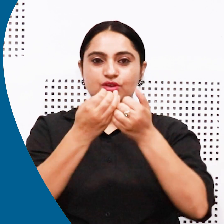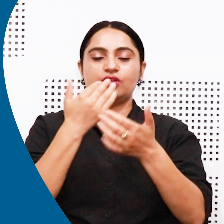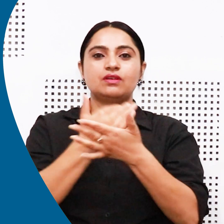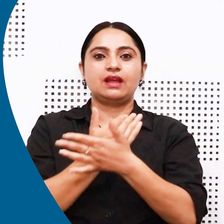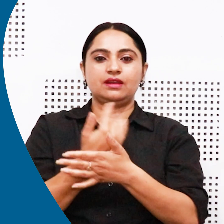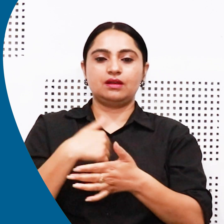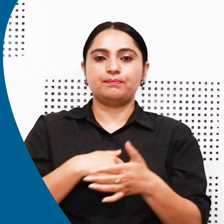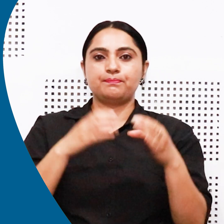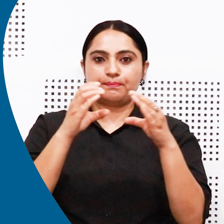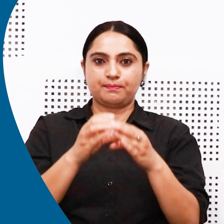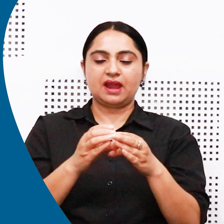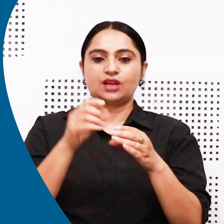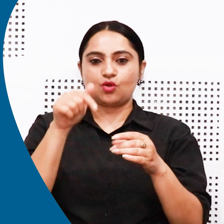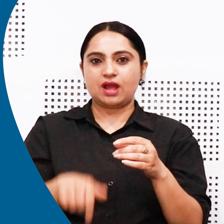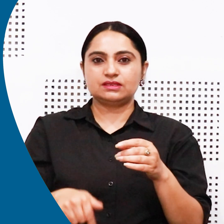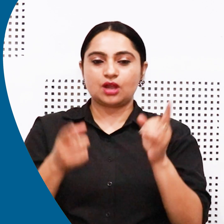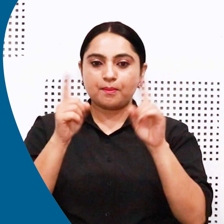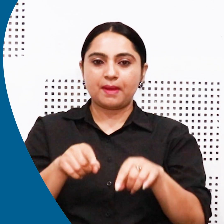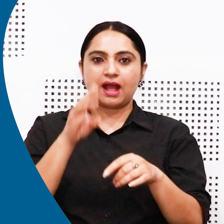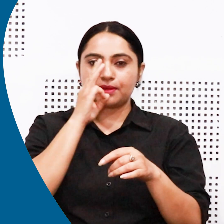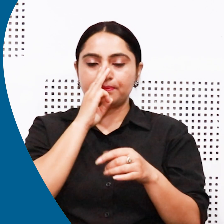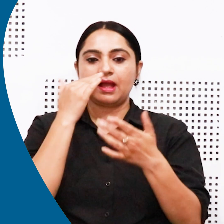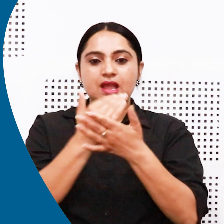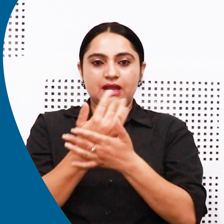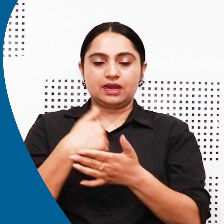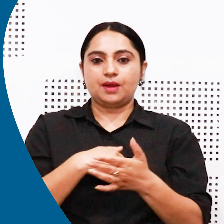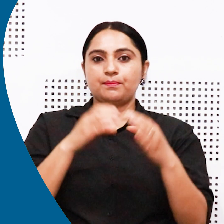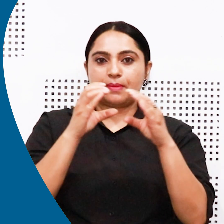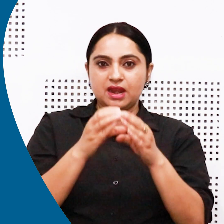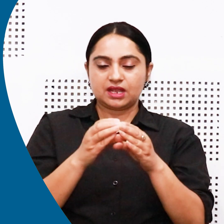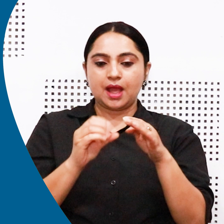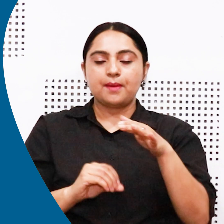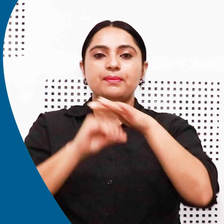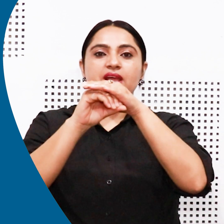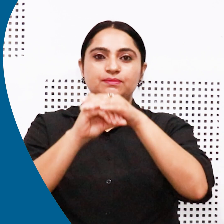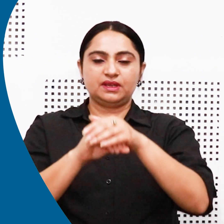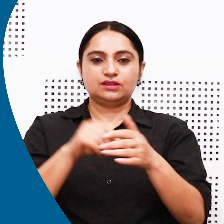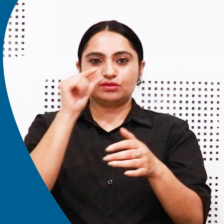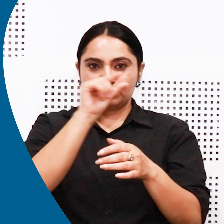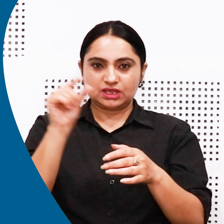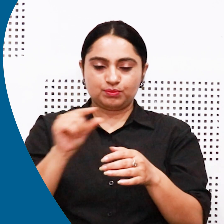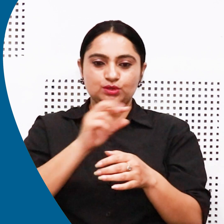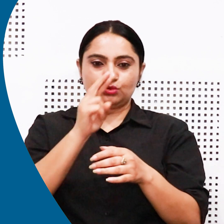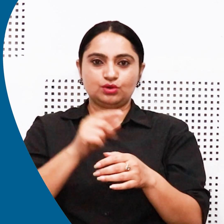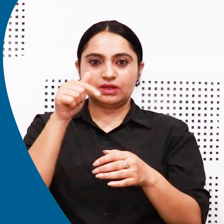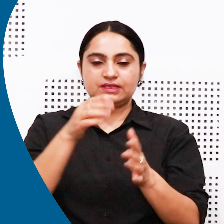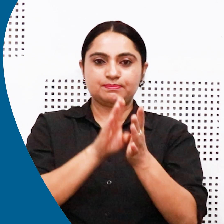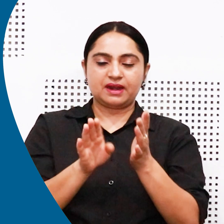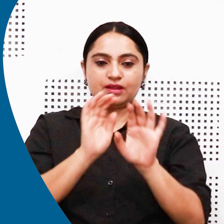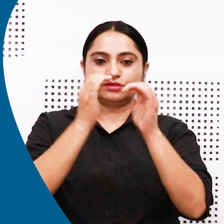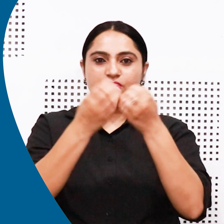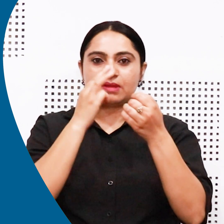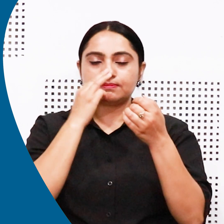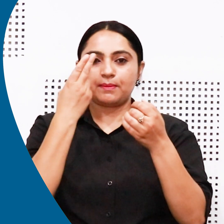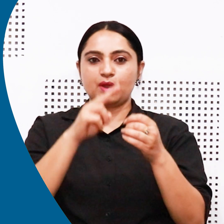गरिरहेको कार्यक्रम हाम्रो पालिकाको आजको अङ्कमा कार्यक्रम हाम्रो पालिकाको प्राथमिकता, विषयवस्तु र यसबाट समाजमा